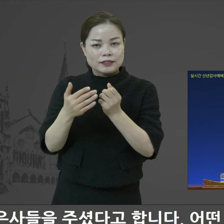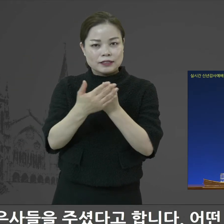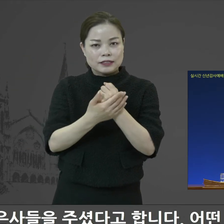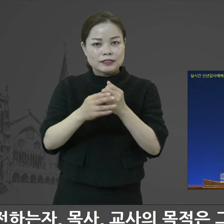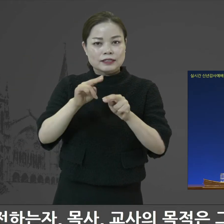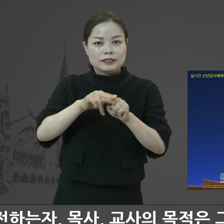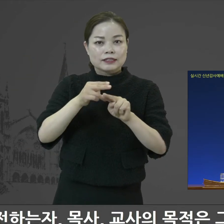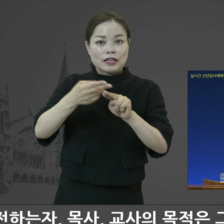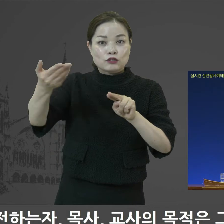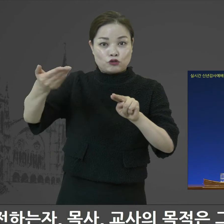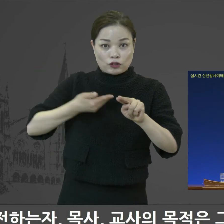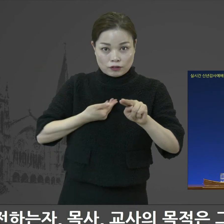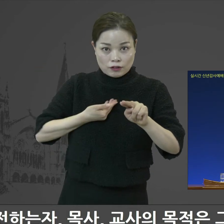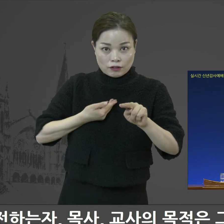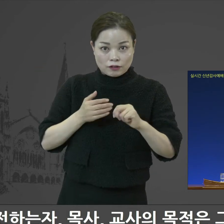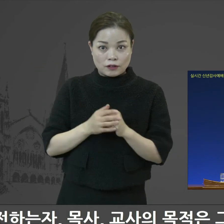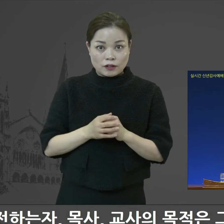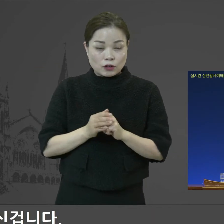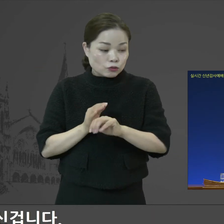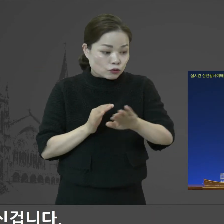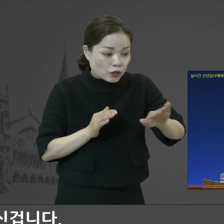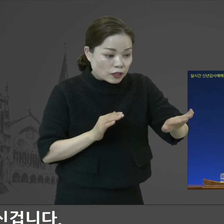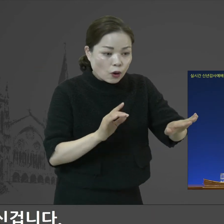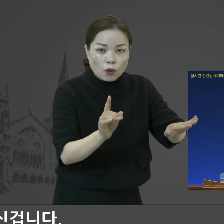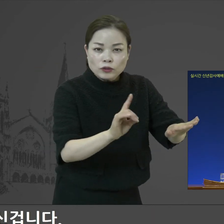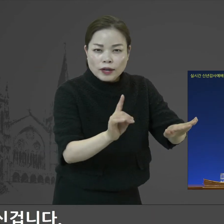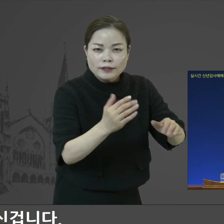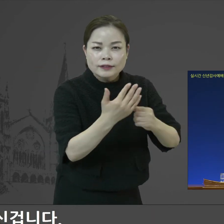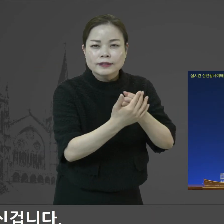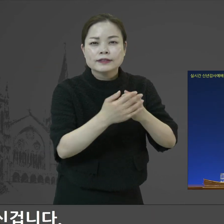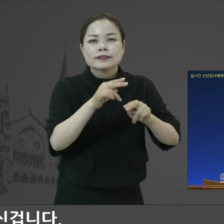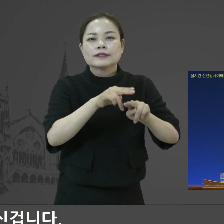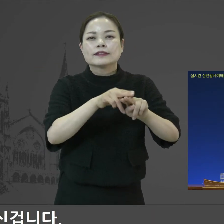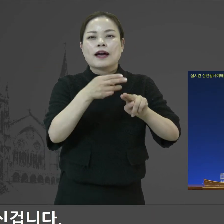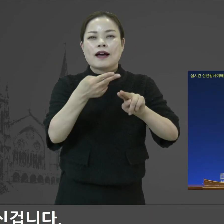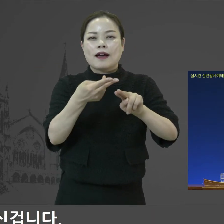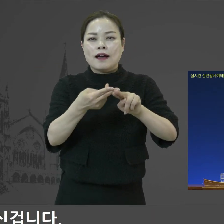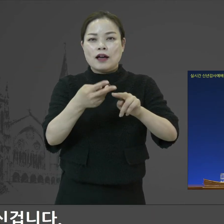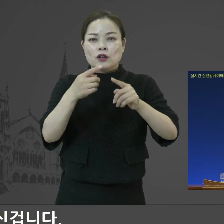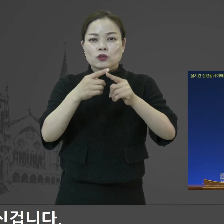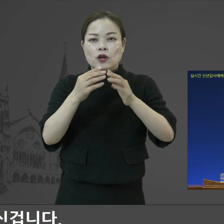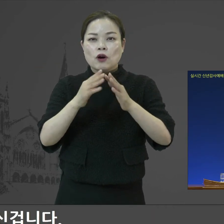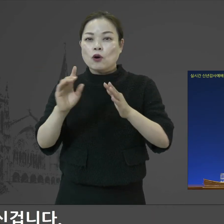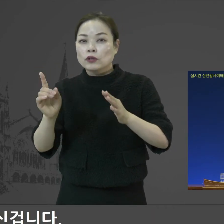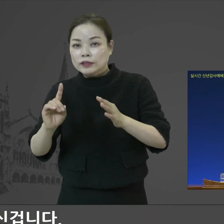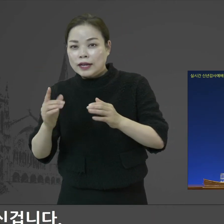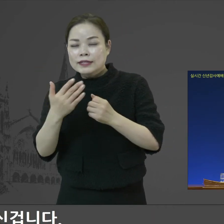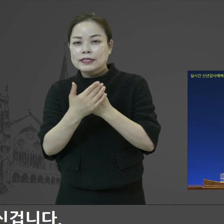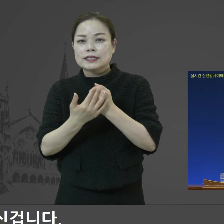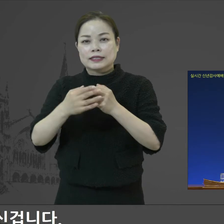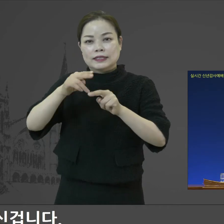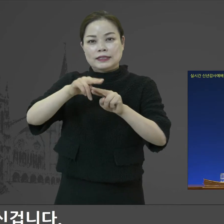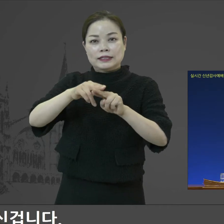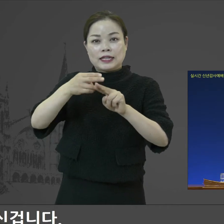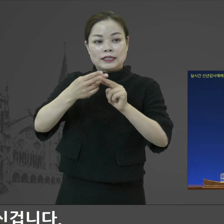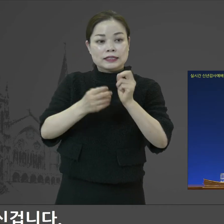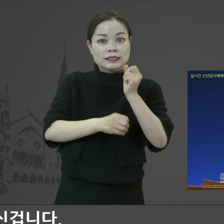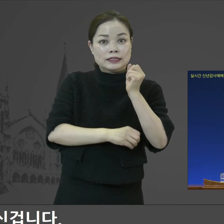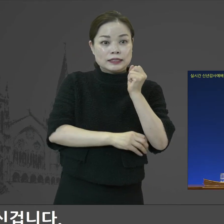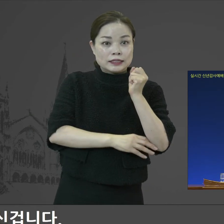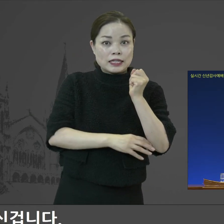자, 우리에게 정리합시다. 우리에게 있는 어떠한 은사라도, 교회에 있는 어떠한 은사에